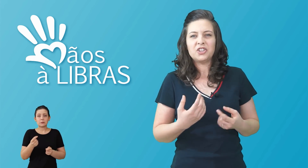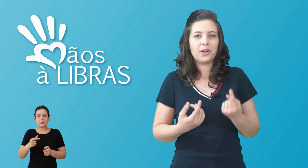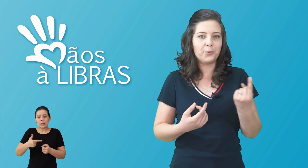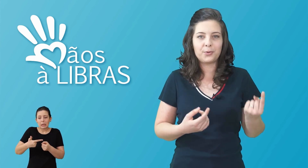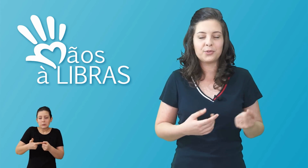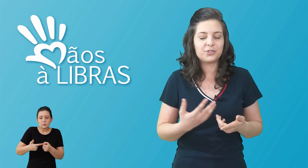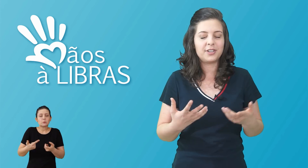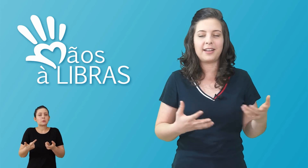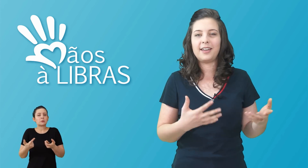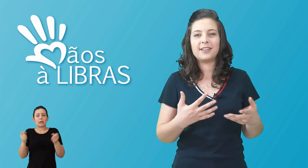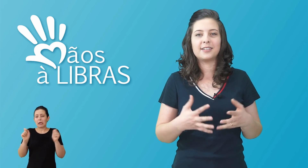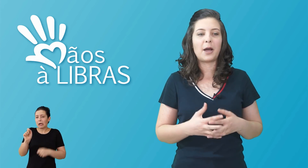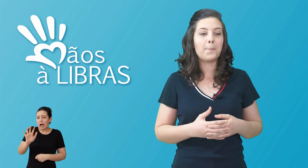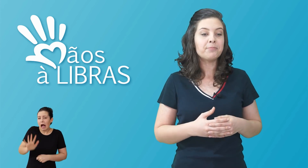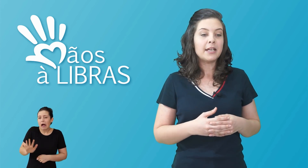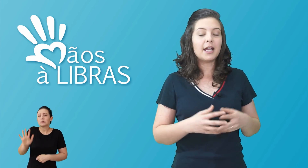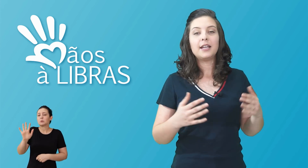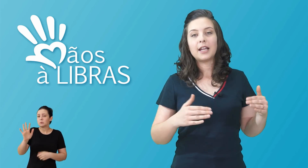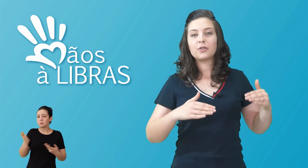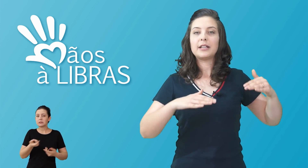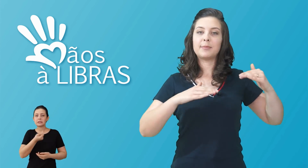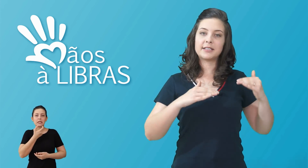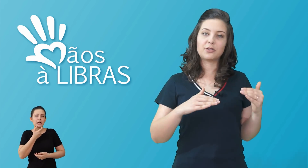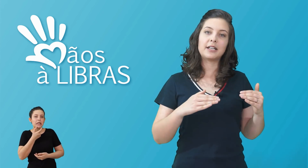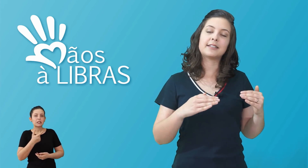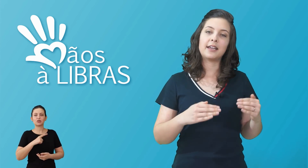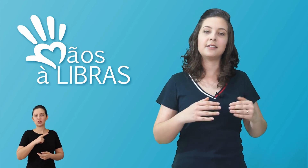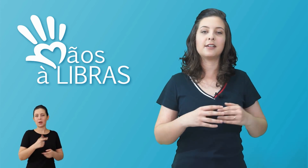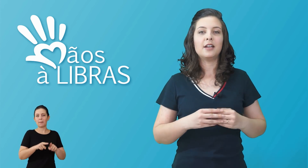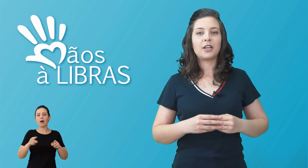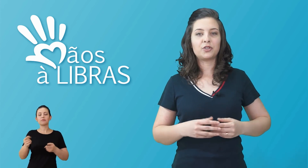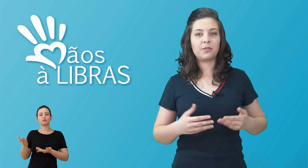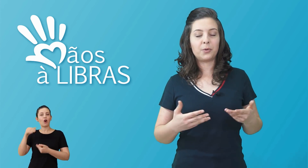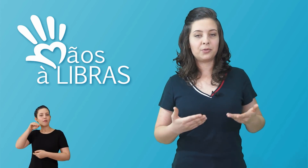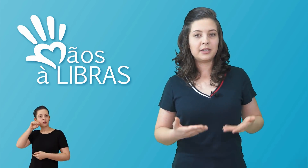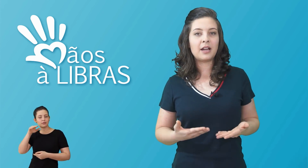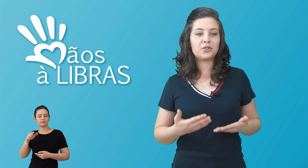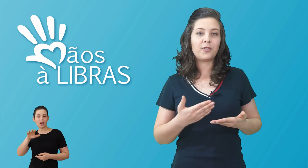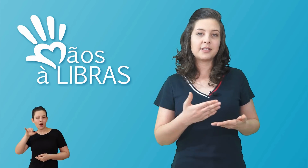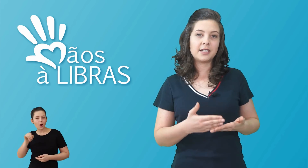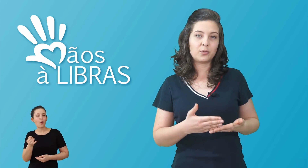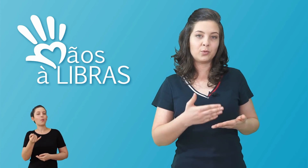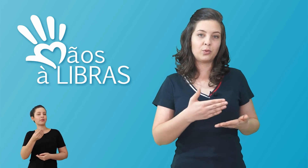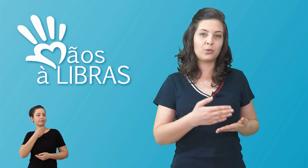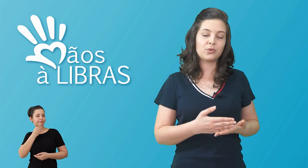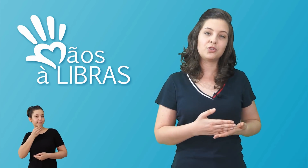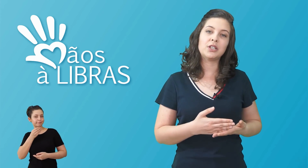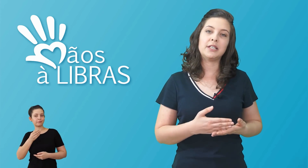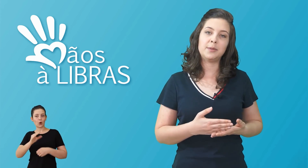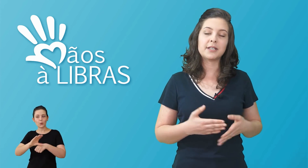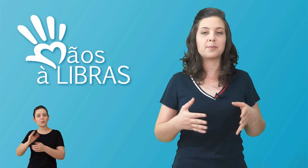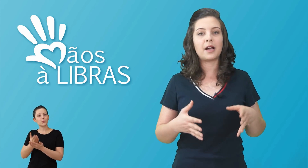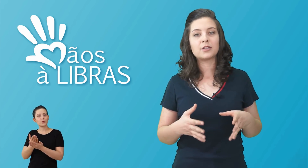caro. Tinha um curso de inglês e tal. E aí, mais na adolescência, que eu tive a oportunidade oportunidade de fazer um curso